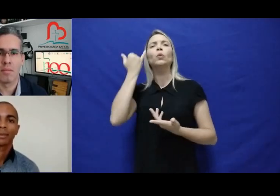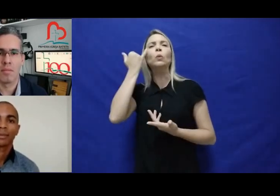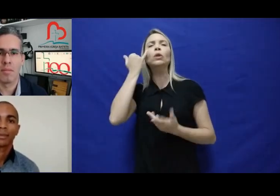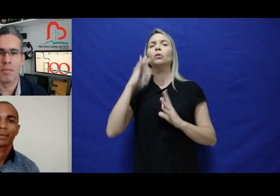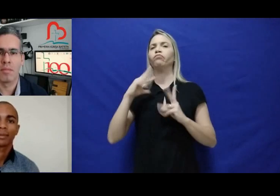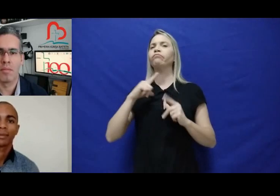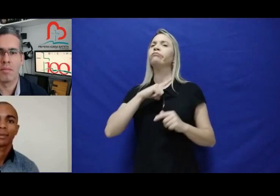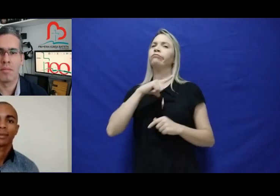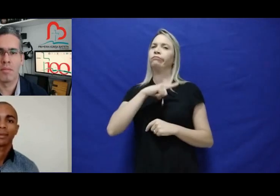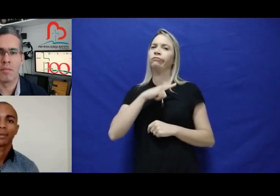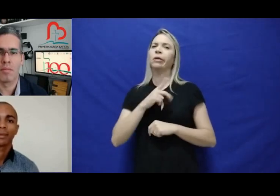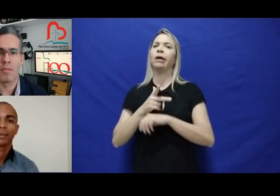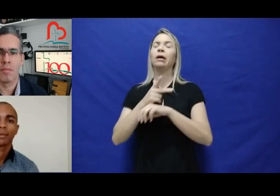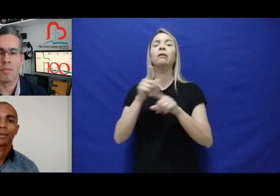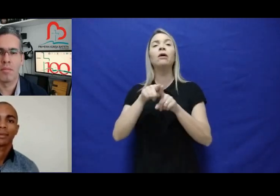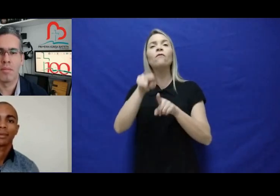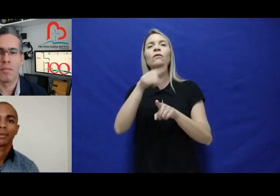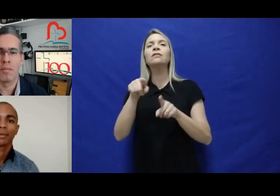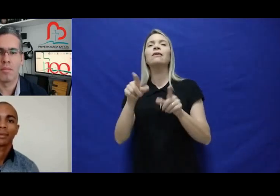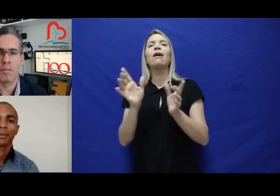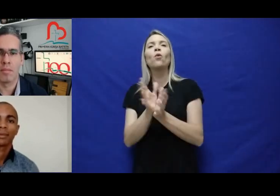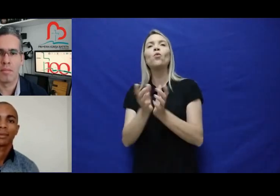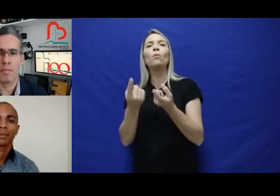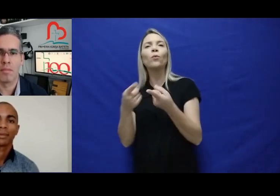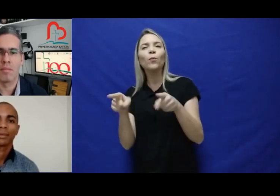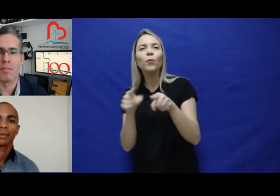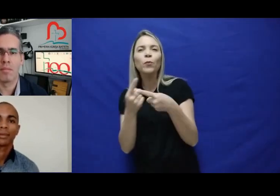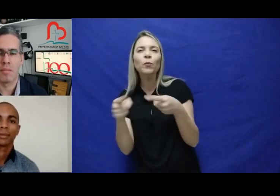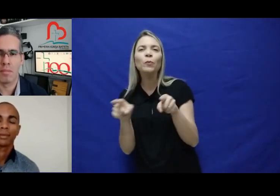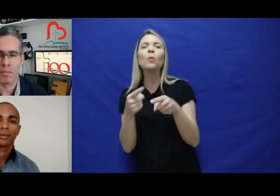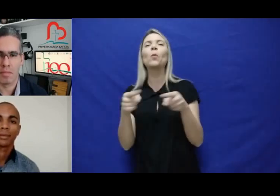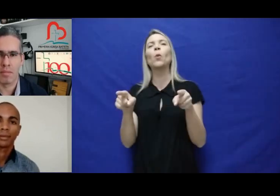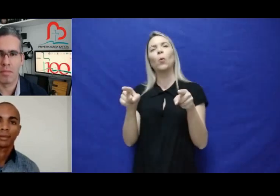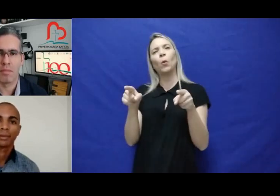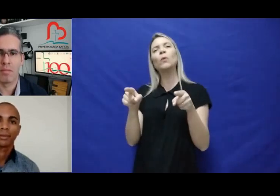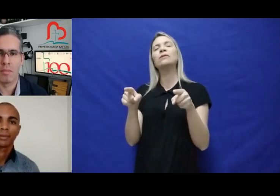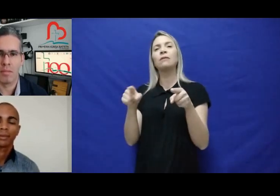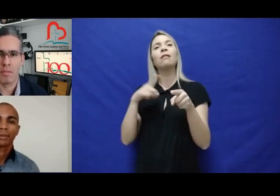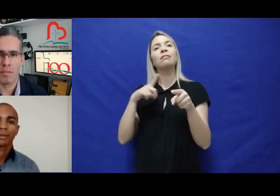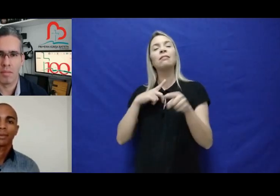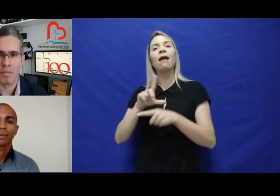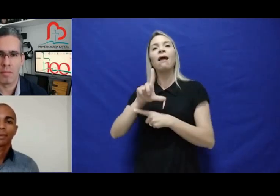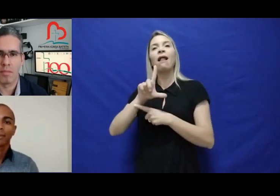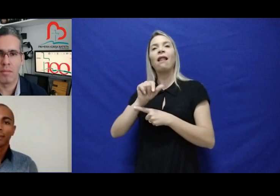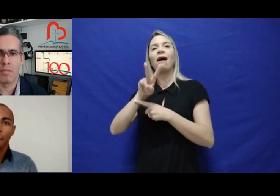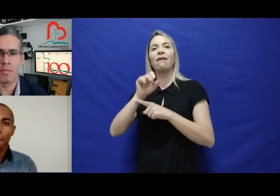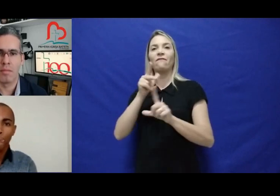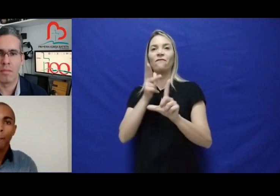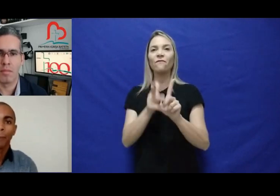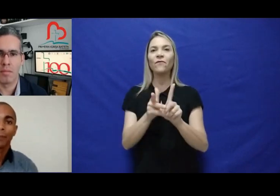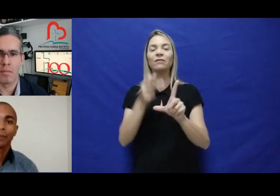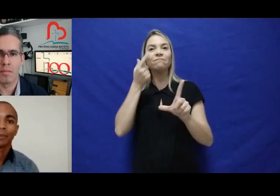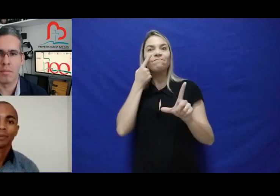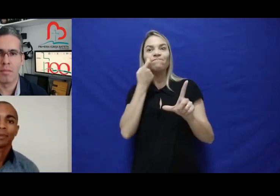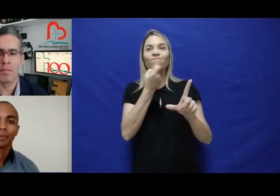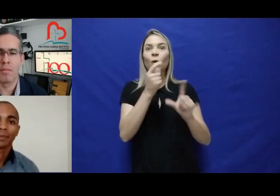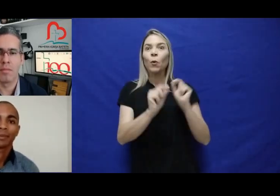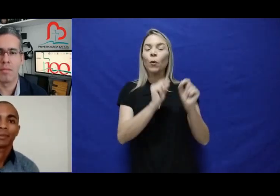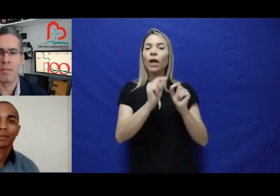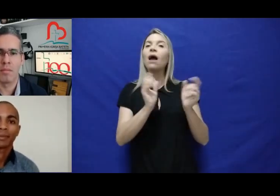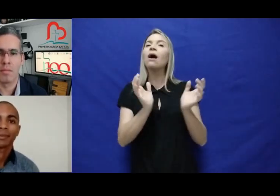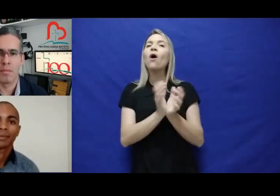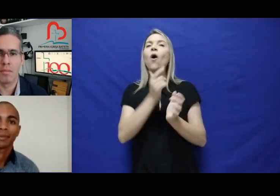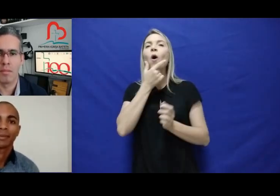tão popular, tem sido utilizada por nós. Você que é músico e você que não é músico é convidado a uma